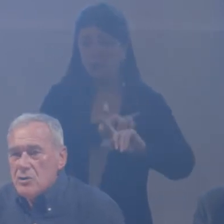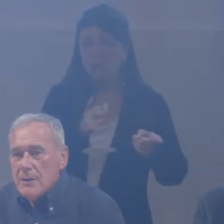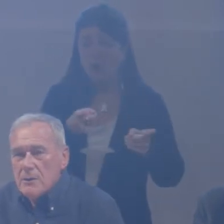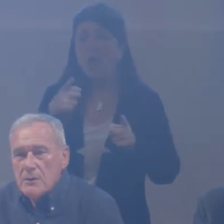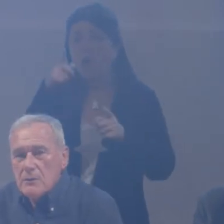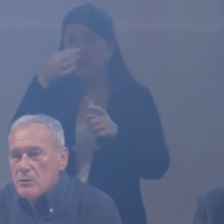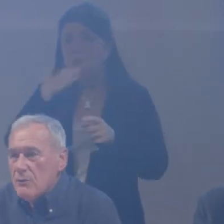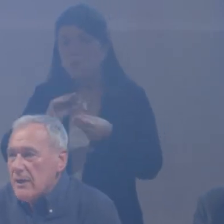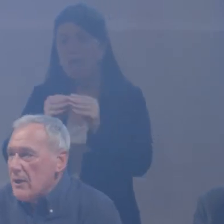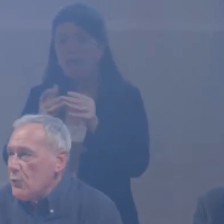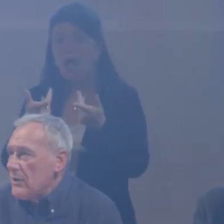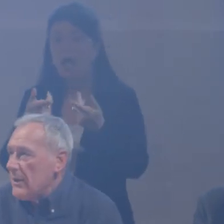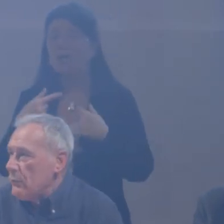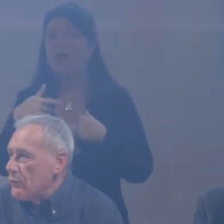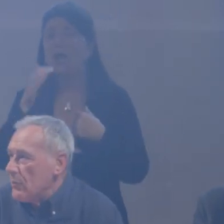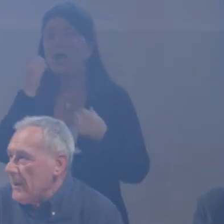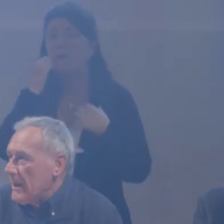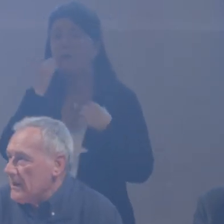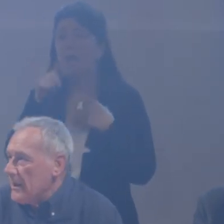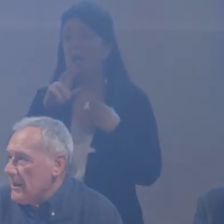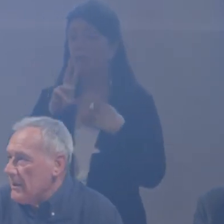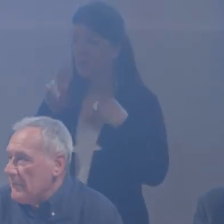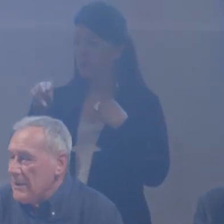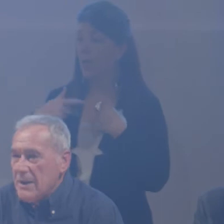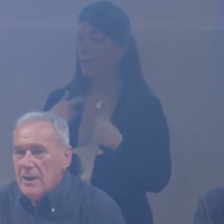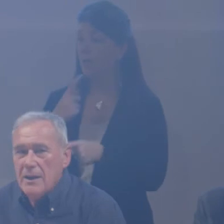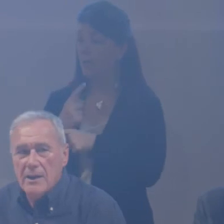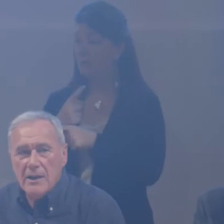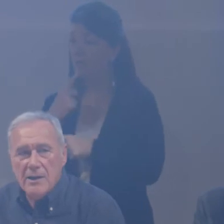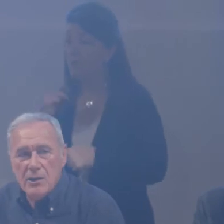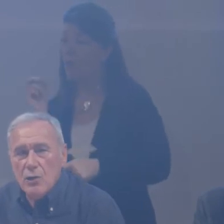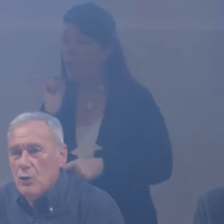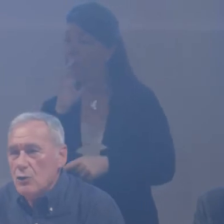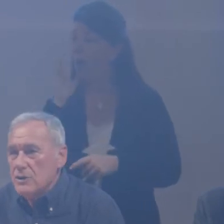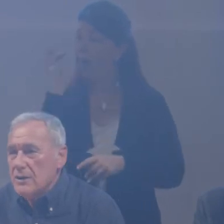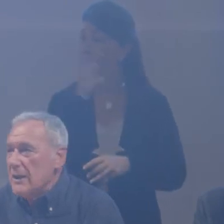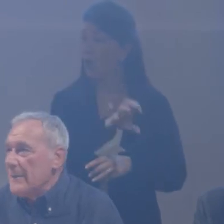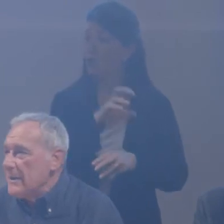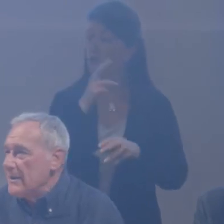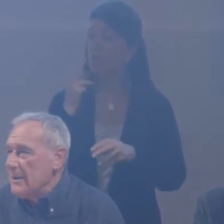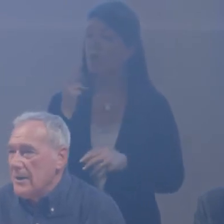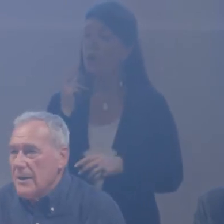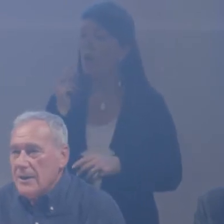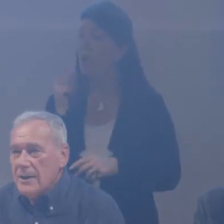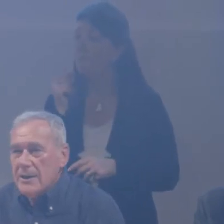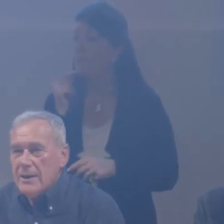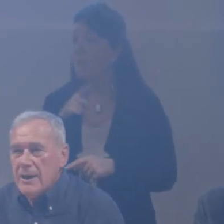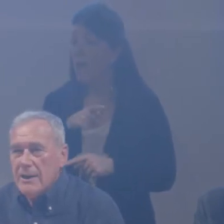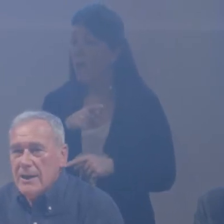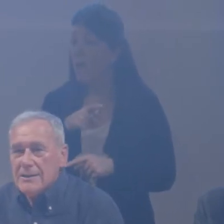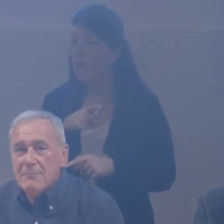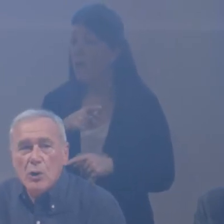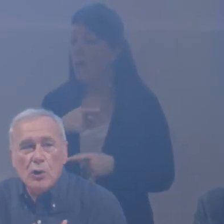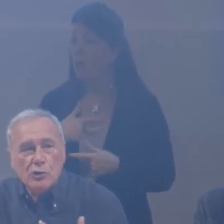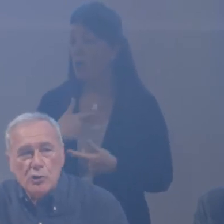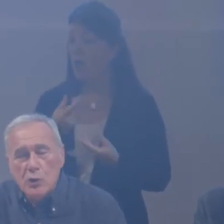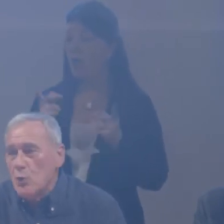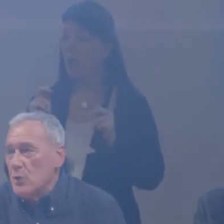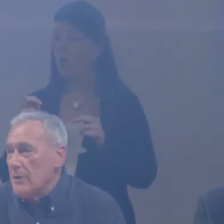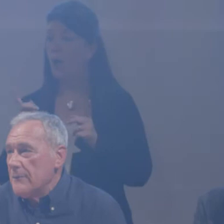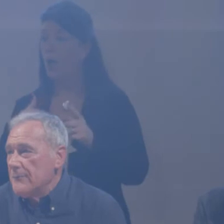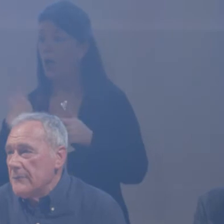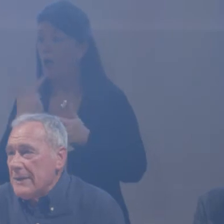madre diceva: dovrei accusare vostro padre, perché anch'io ho degli elementi che andrebbero contro